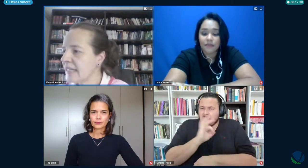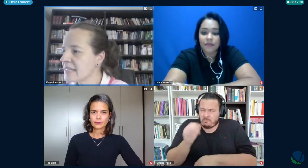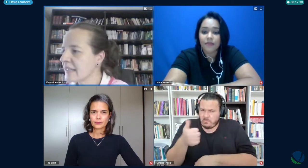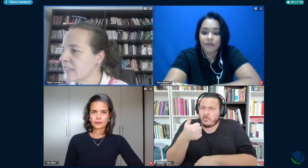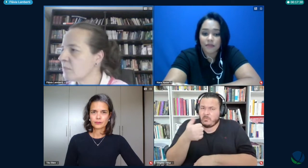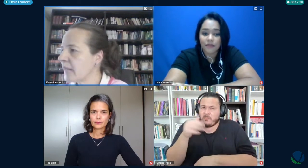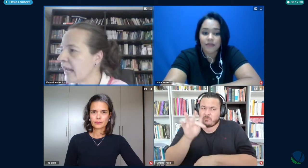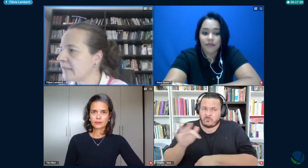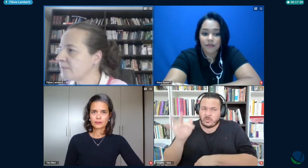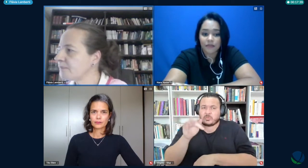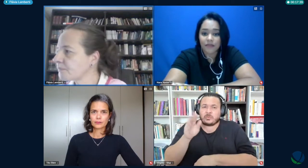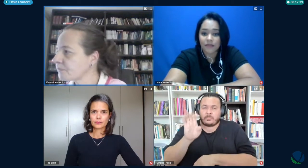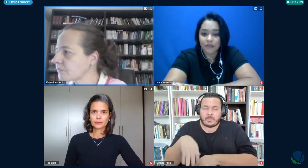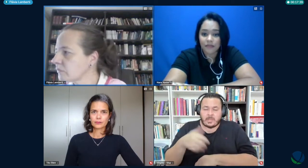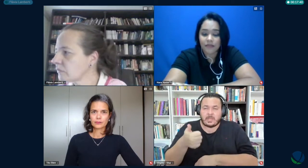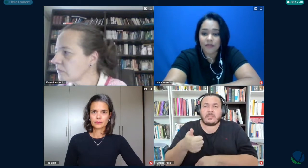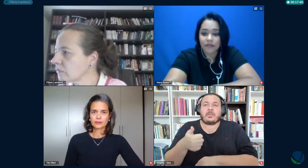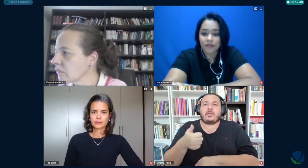bem interessante para...